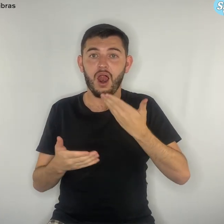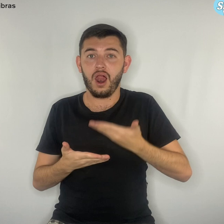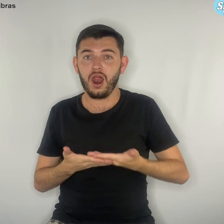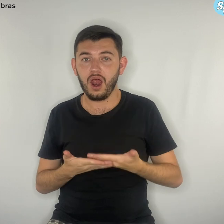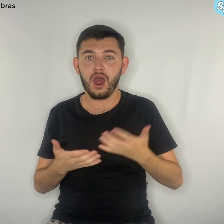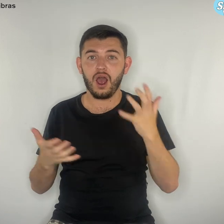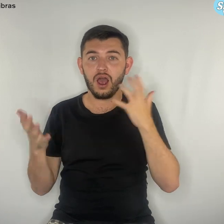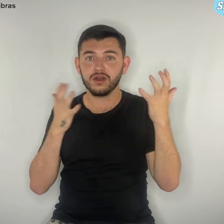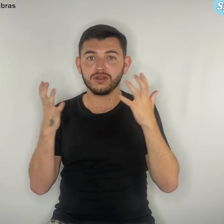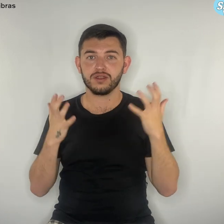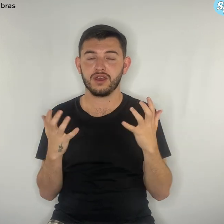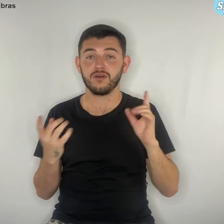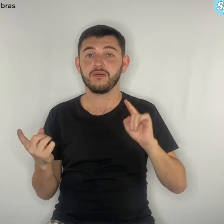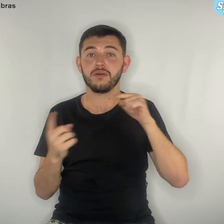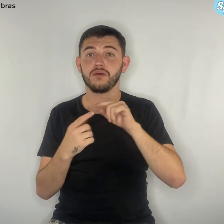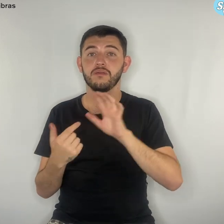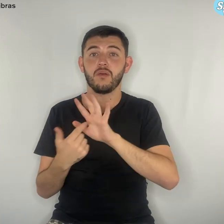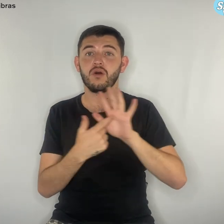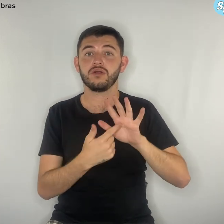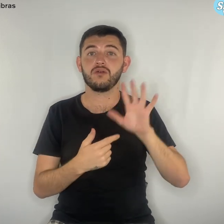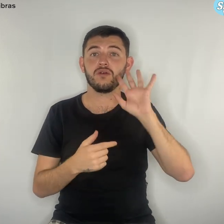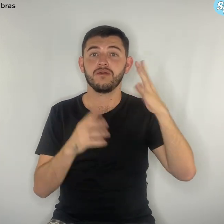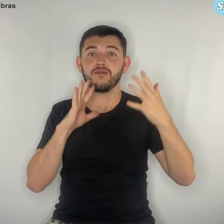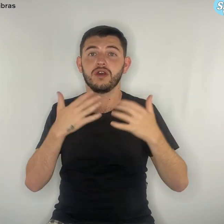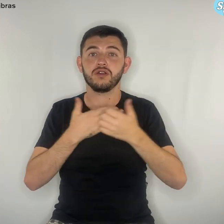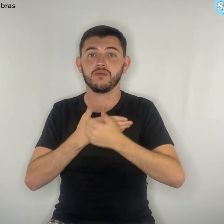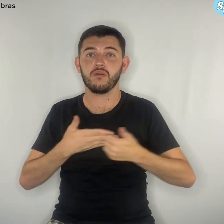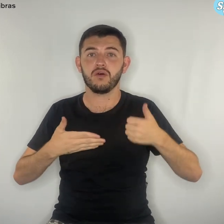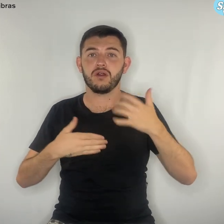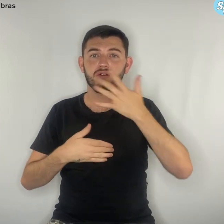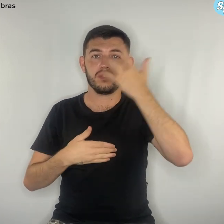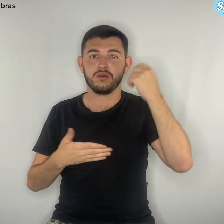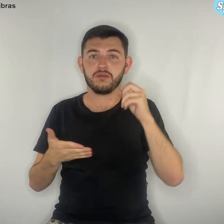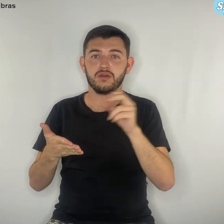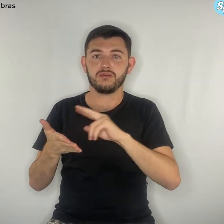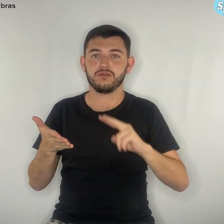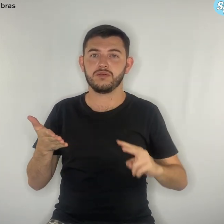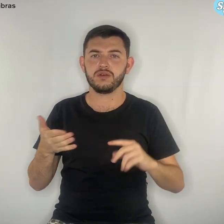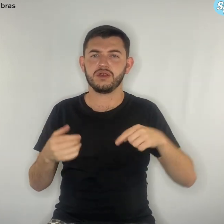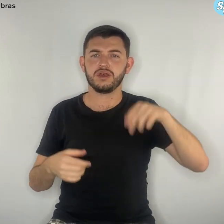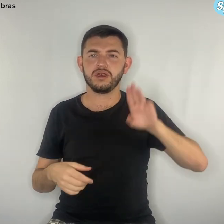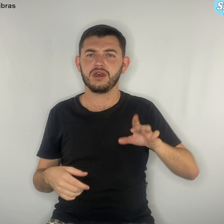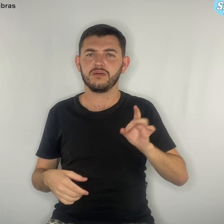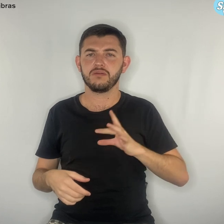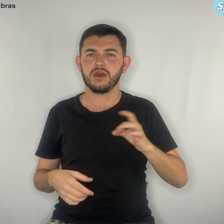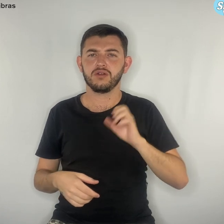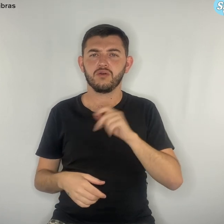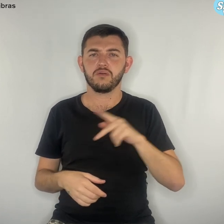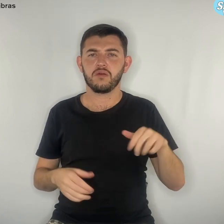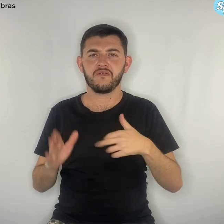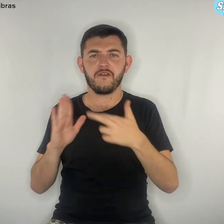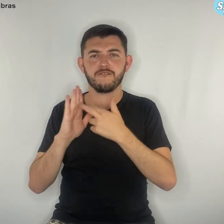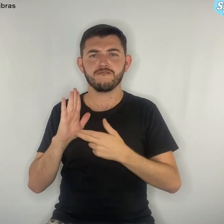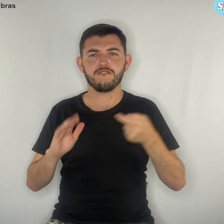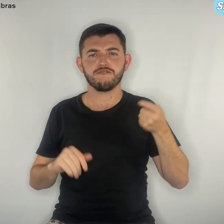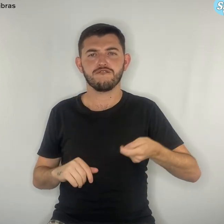ou leitores. Quem teme o professor doutrinador? Fábulas são